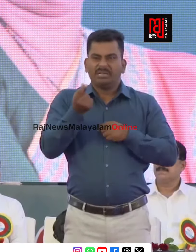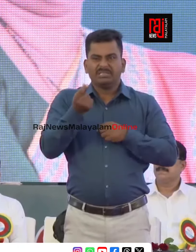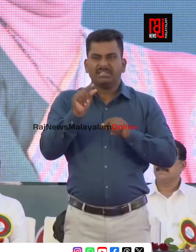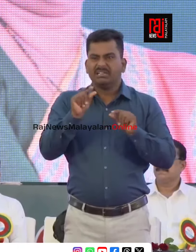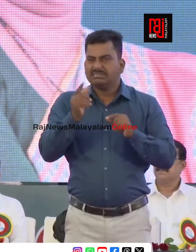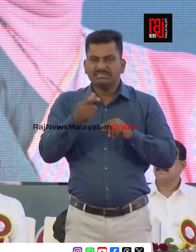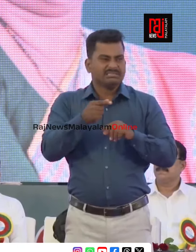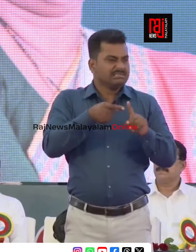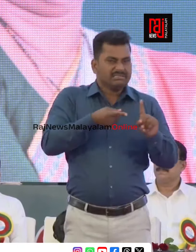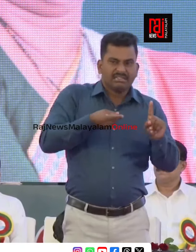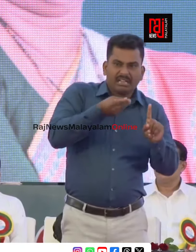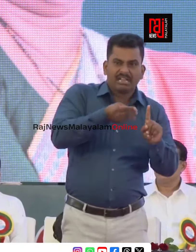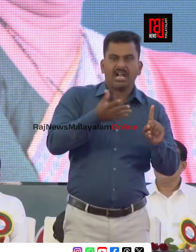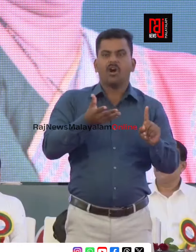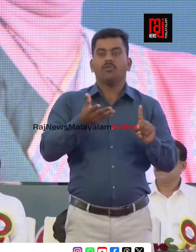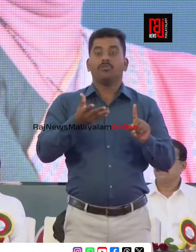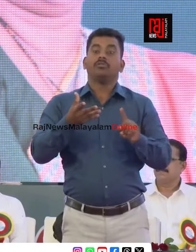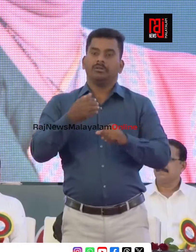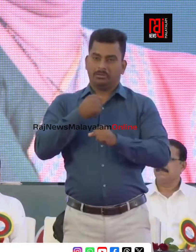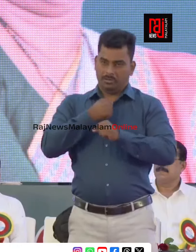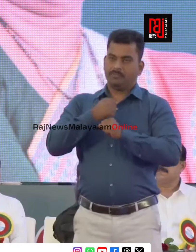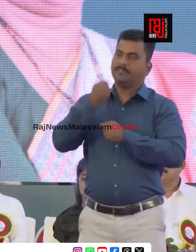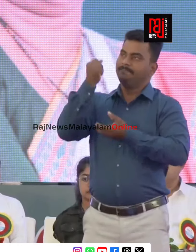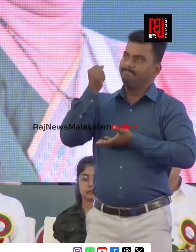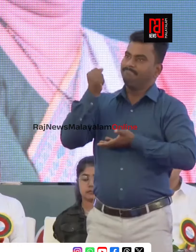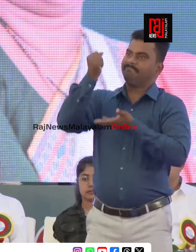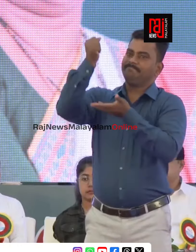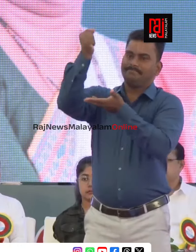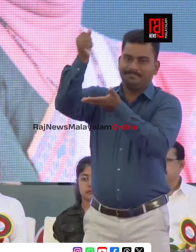വരുന്നുണ്ട്. ഭിന്നശേഷിയുള്ള വിദ്യാർത്ഥികൾക്ക്